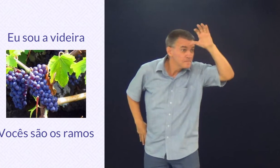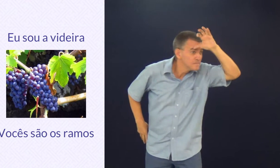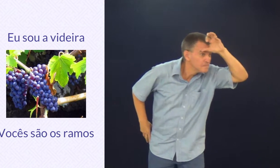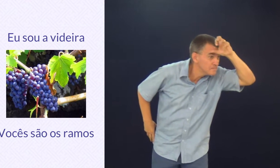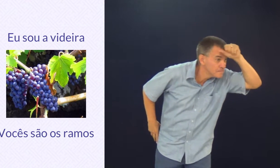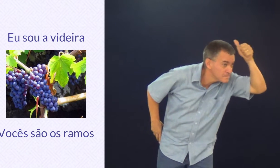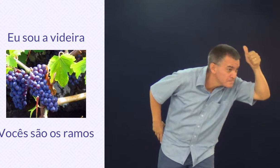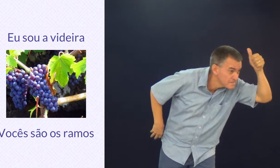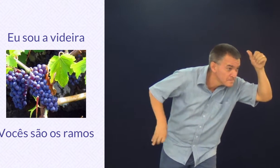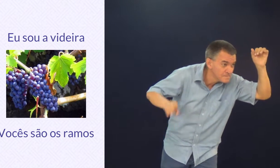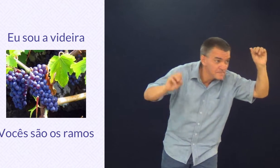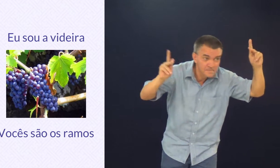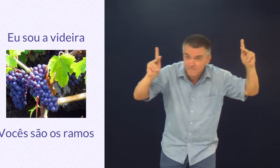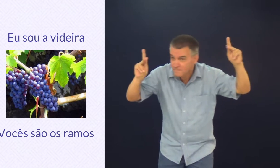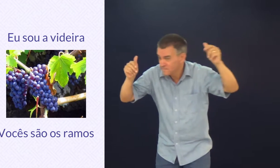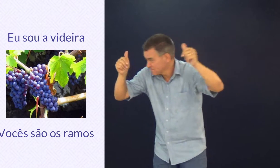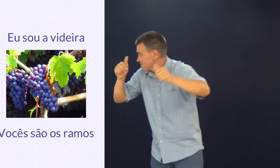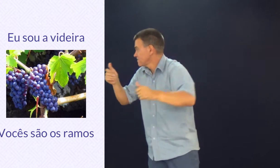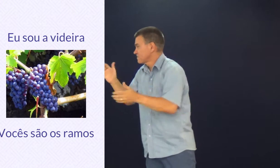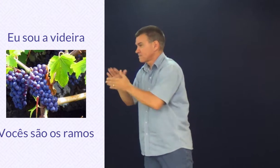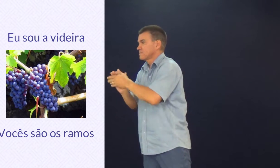entendeu ficou claro